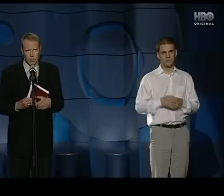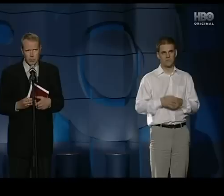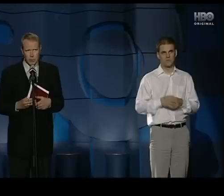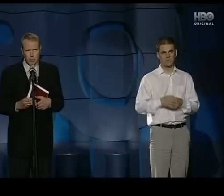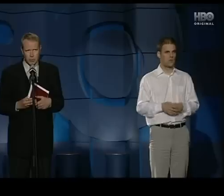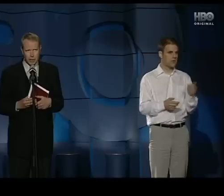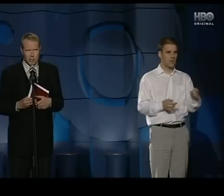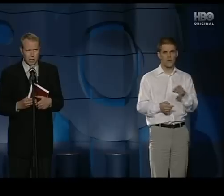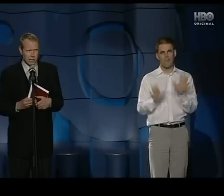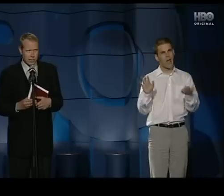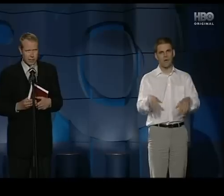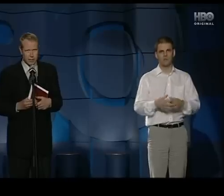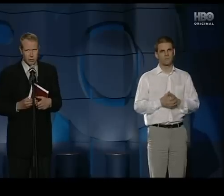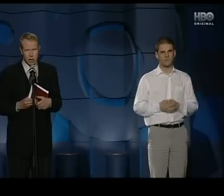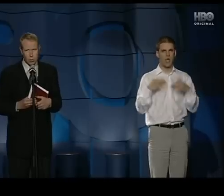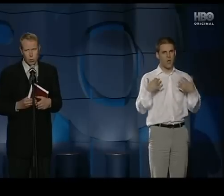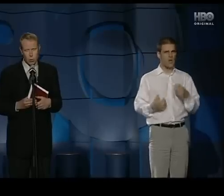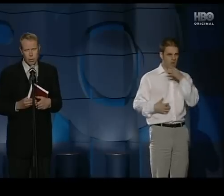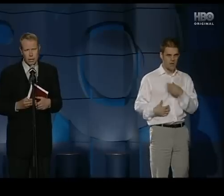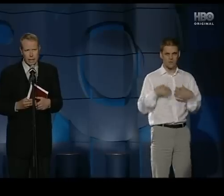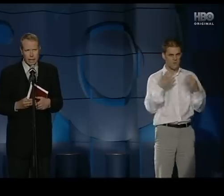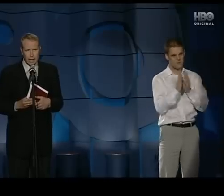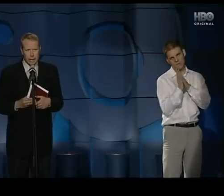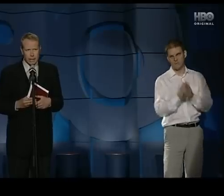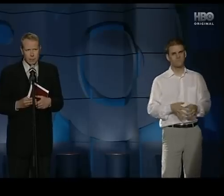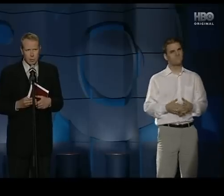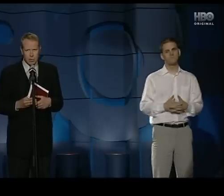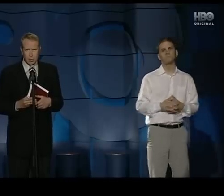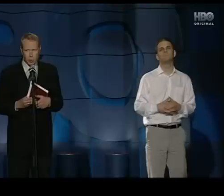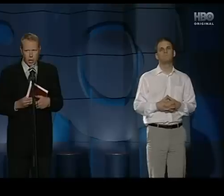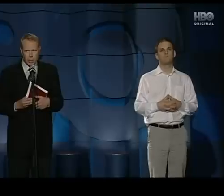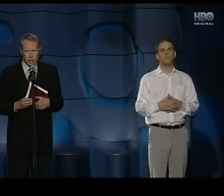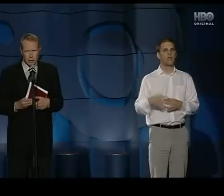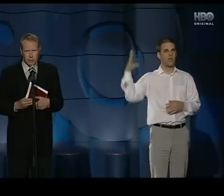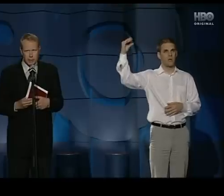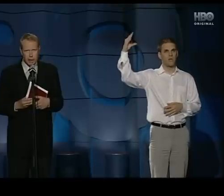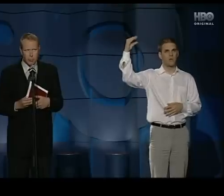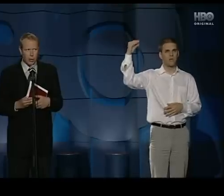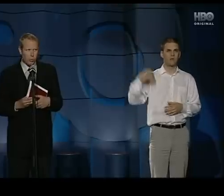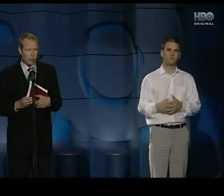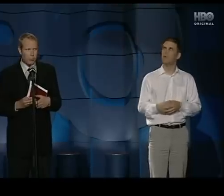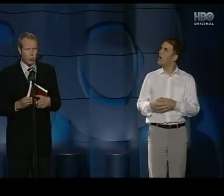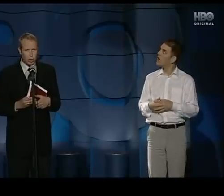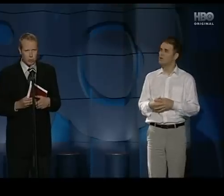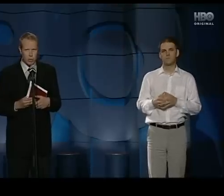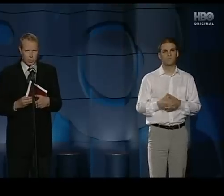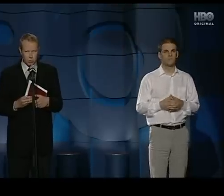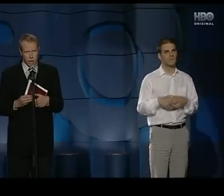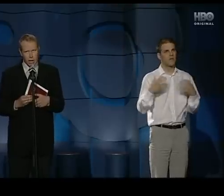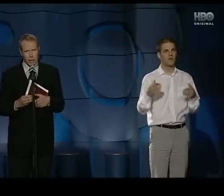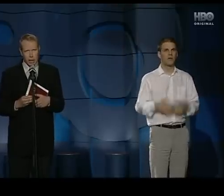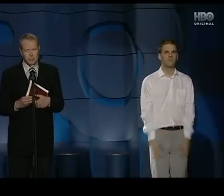sledujícímu počtu bratří a sester diváků jsme byli požádáni, abychom pořadu